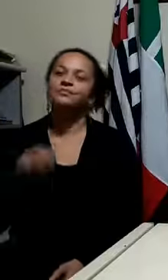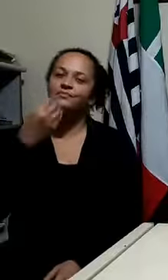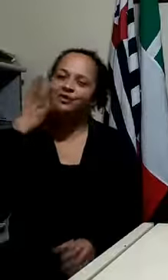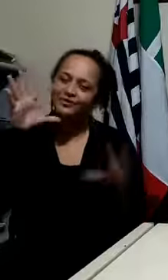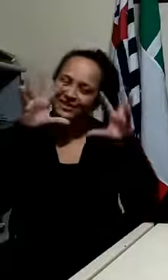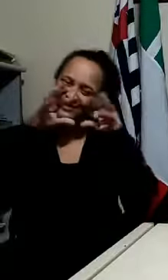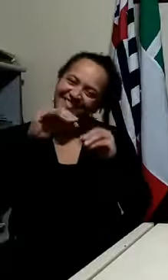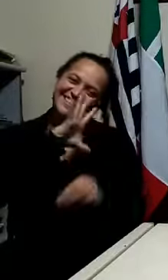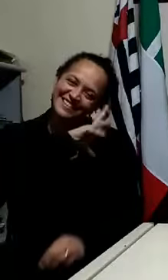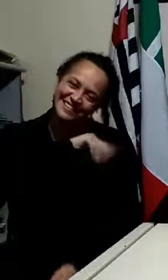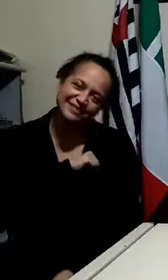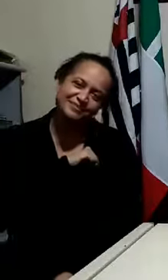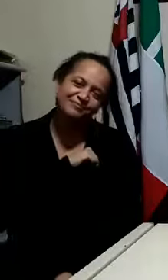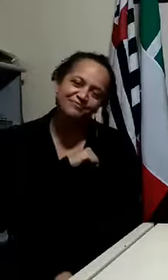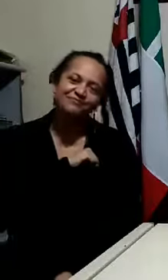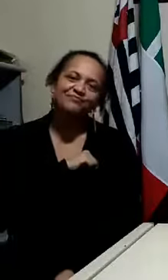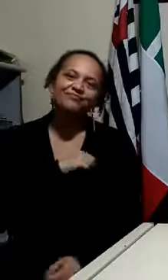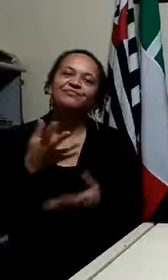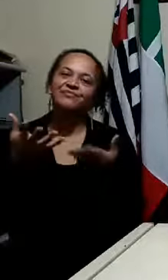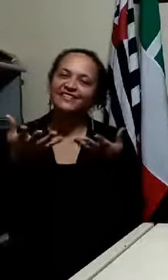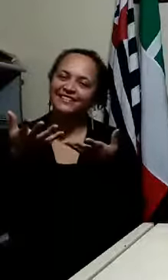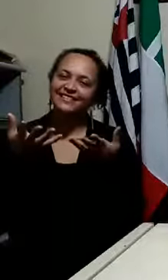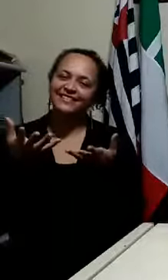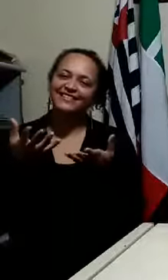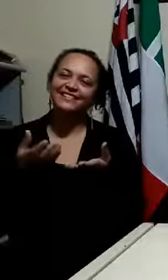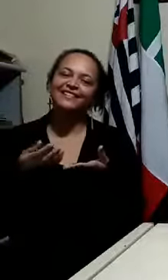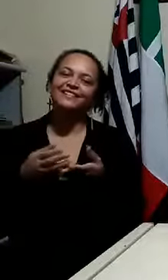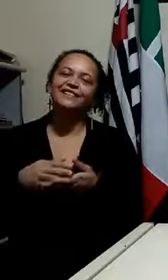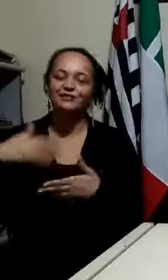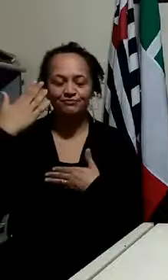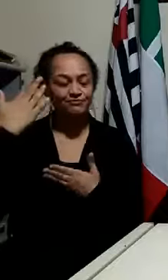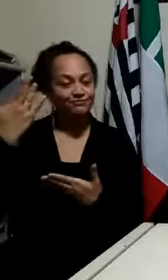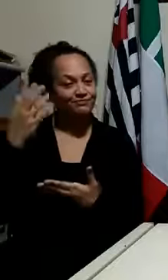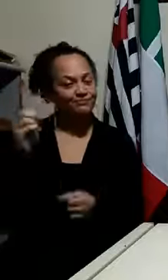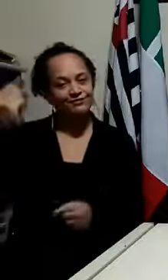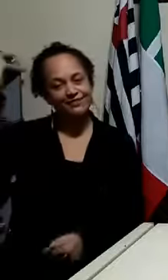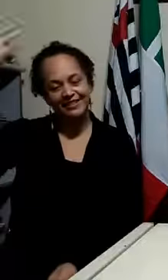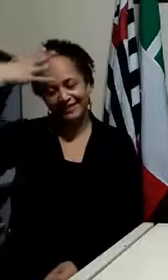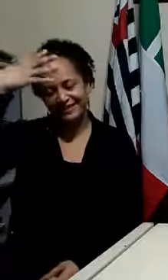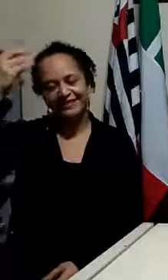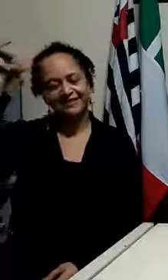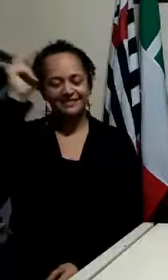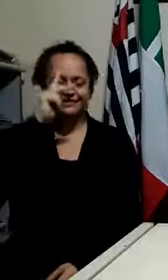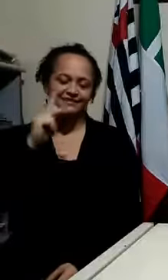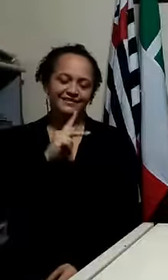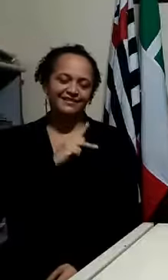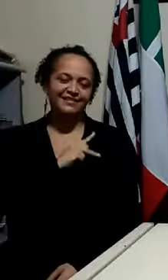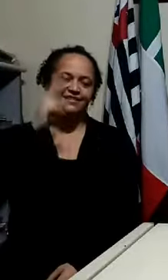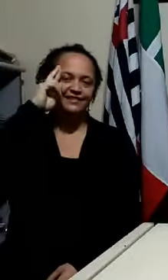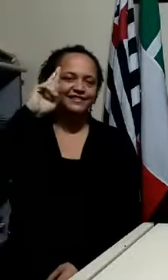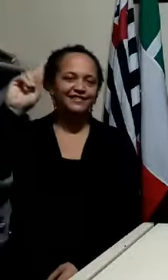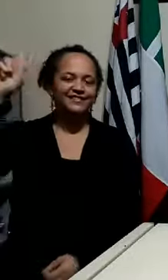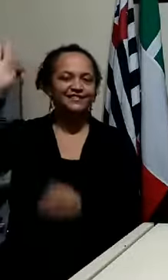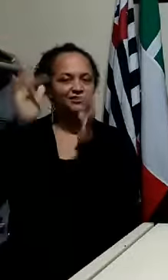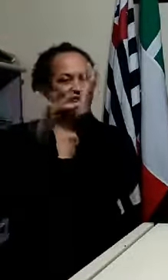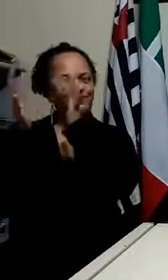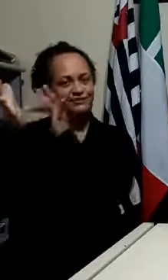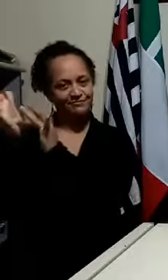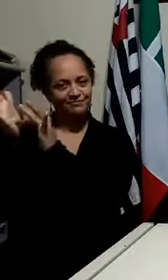Boa noite, amados. Eu quero cumprimentar todos com a graça e a paz do nosso Senhor e Salvador Jesus